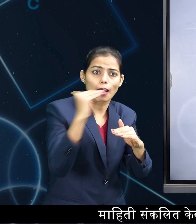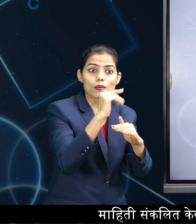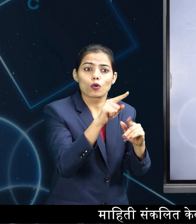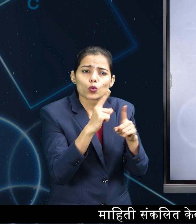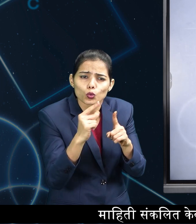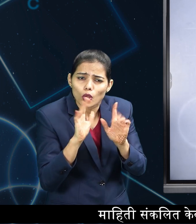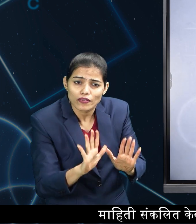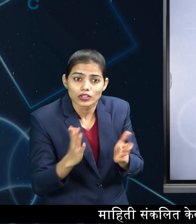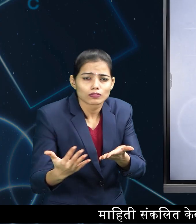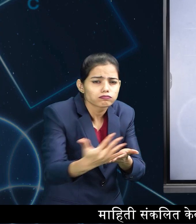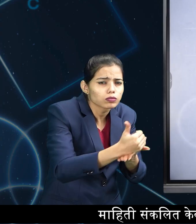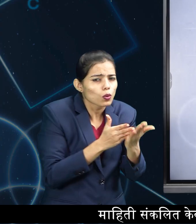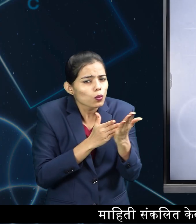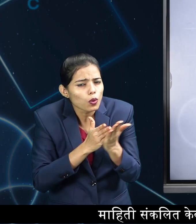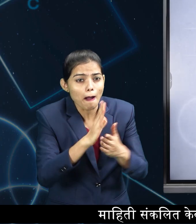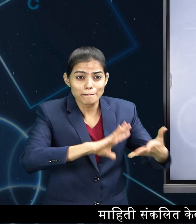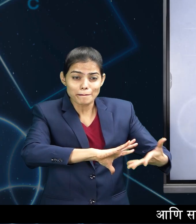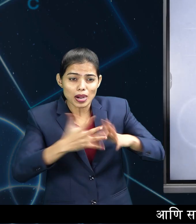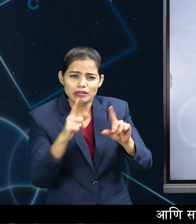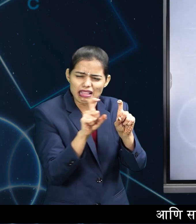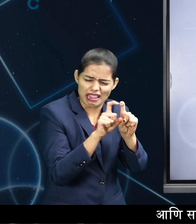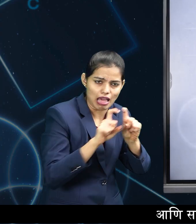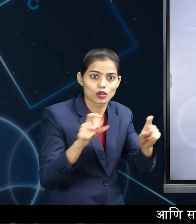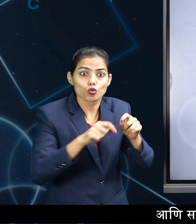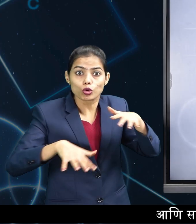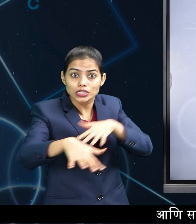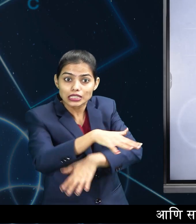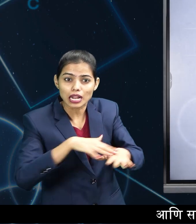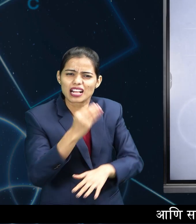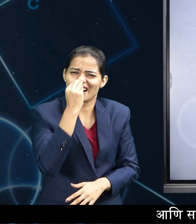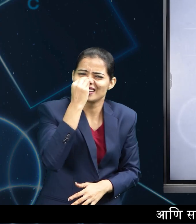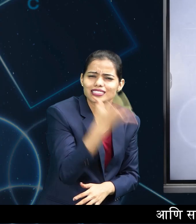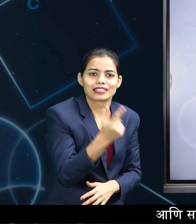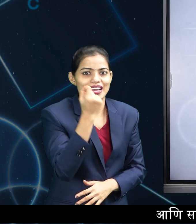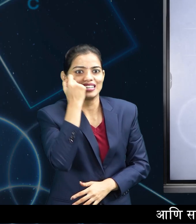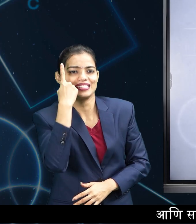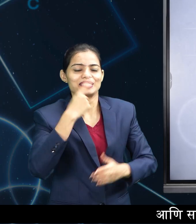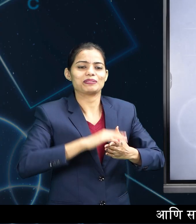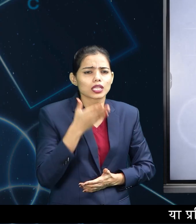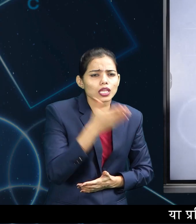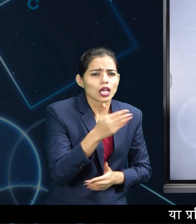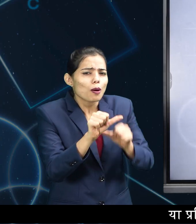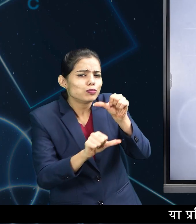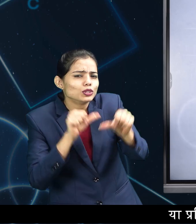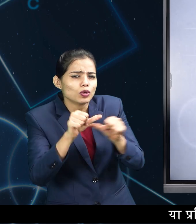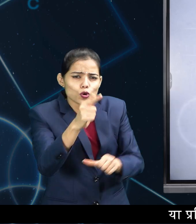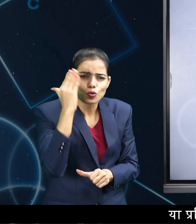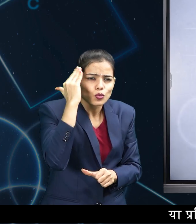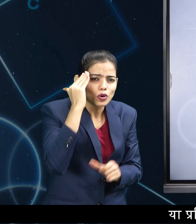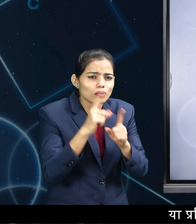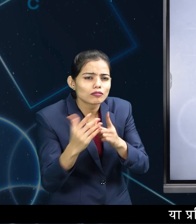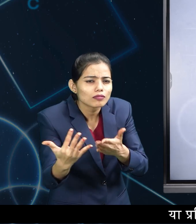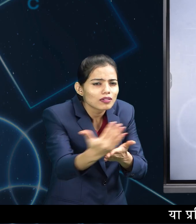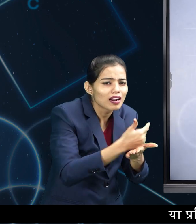ती सुस्पष्ट, सुव्यवस्थित आणि सहज समजण्यायोग्य पद्धतीने सादर करणे. या प्रक्रियेला